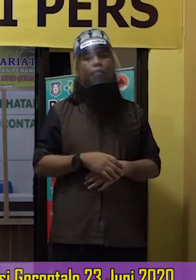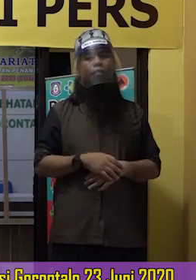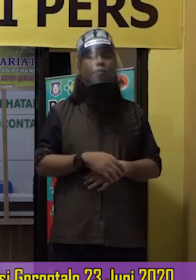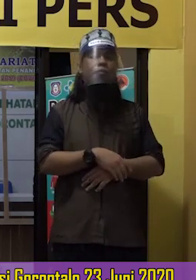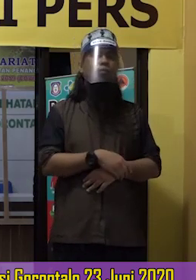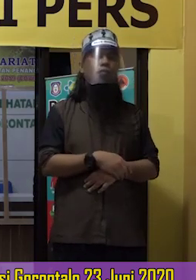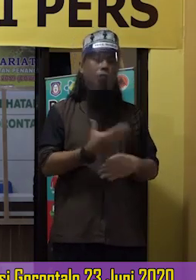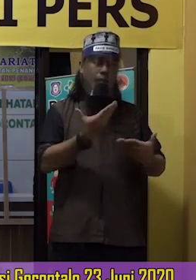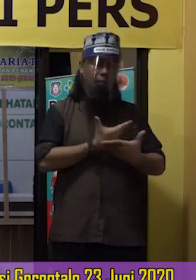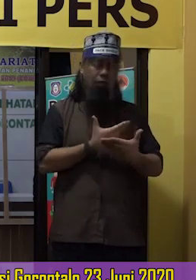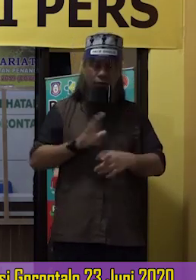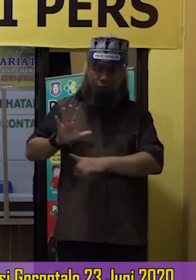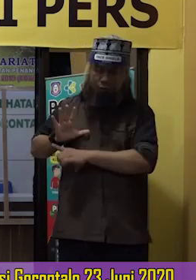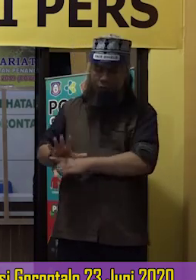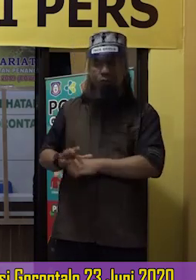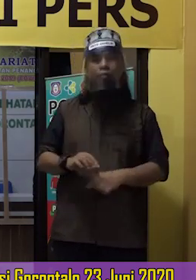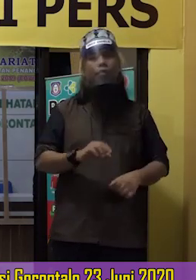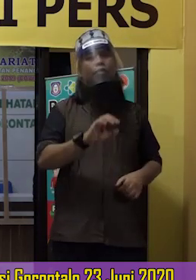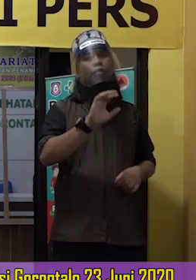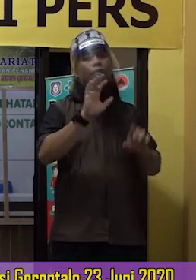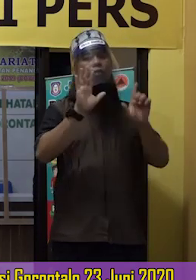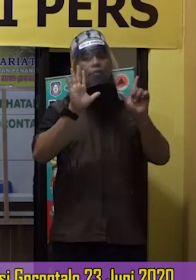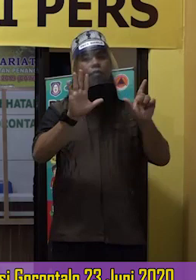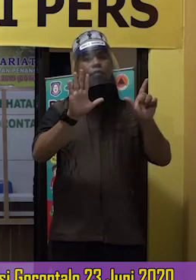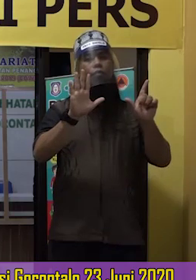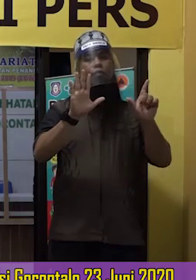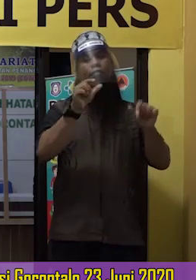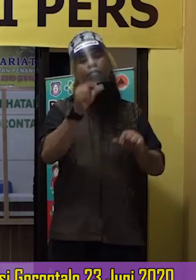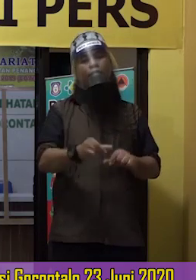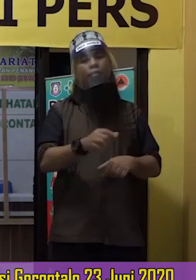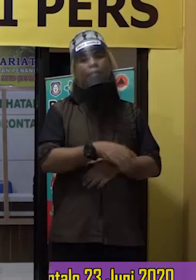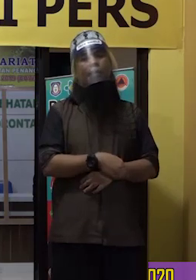orang. Demikian yang bisa kami